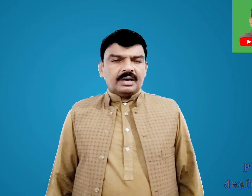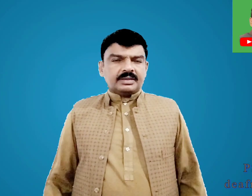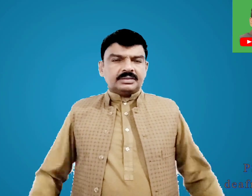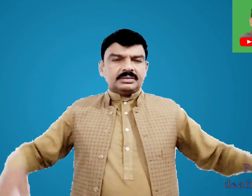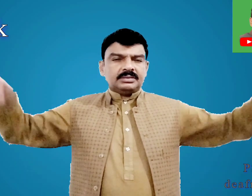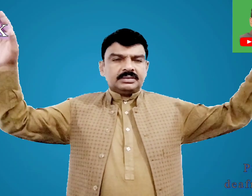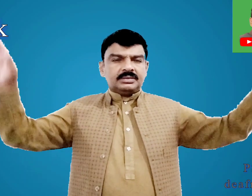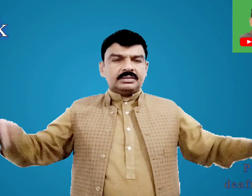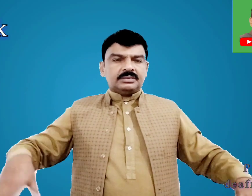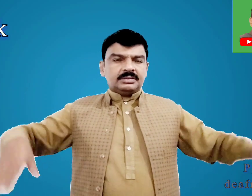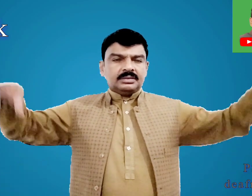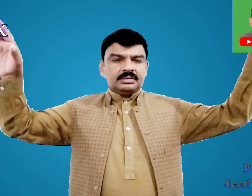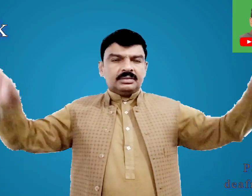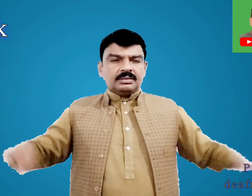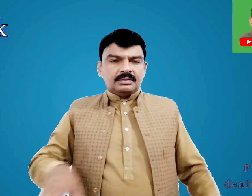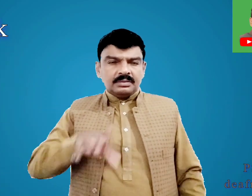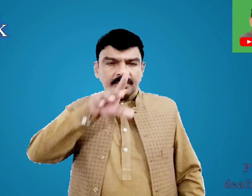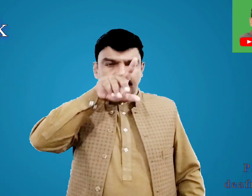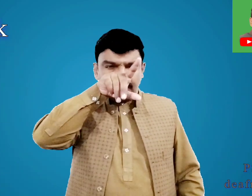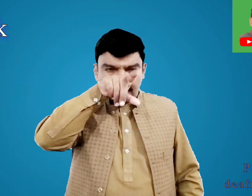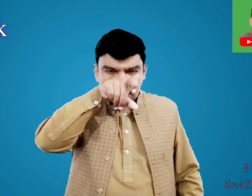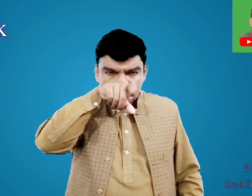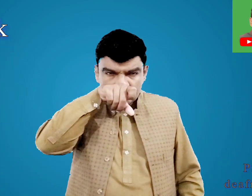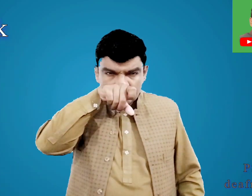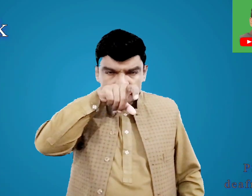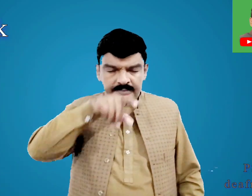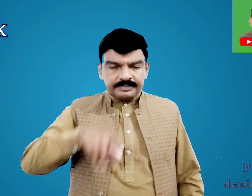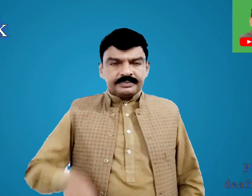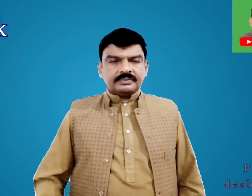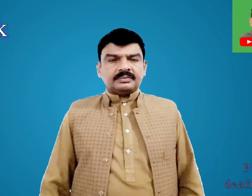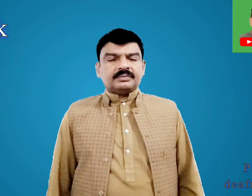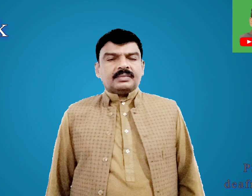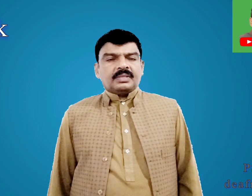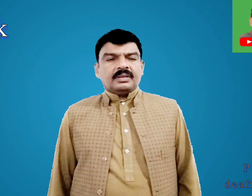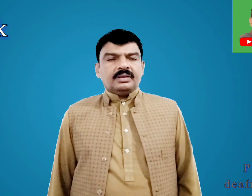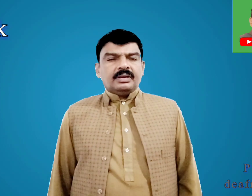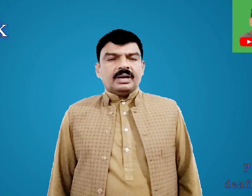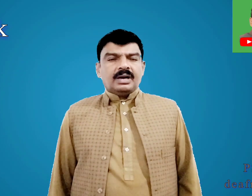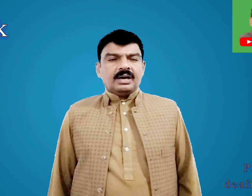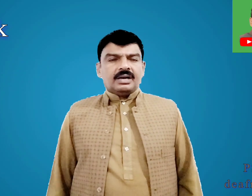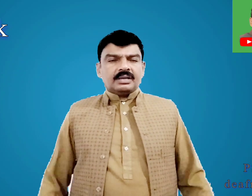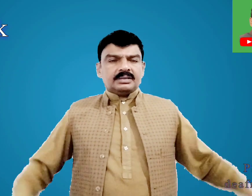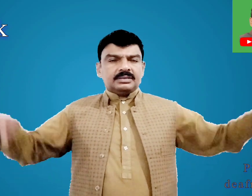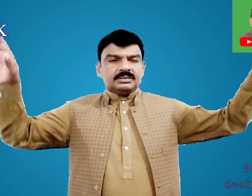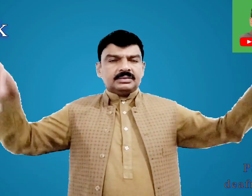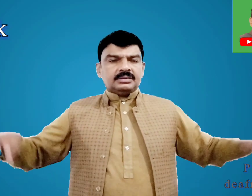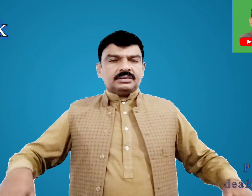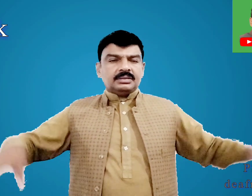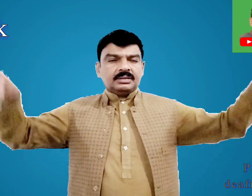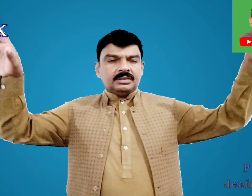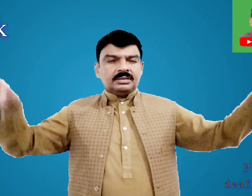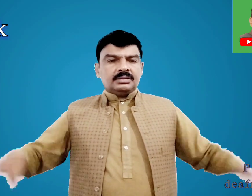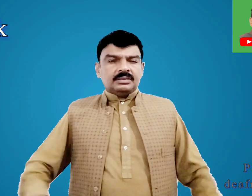हॉक हॉक